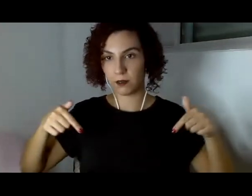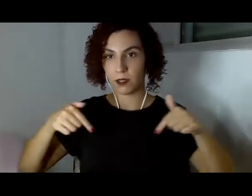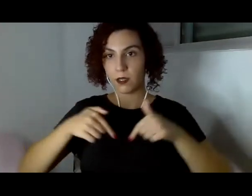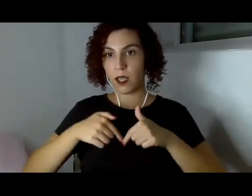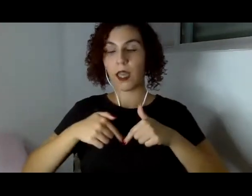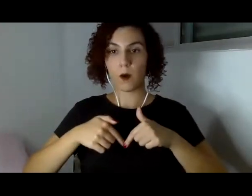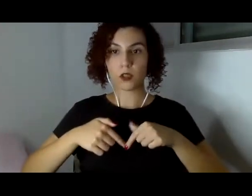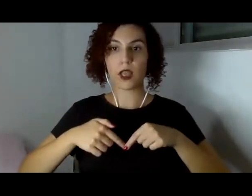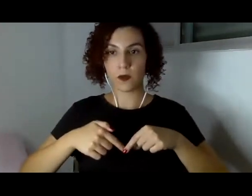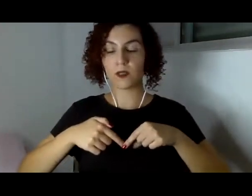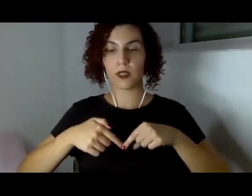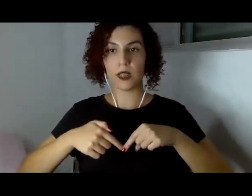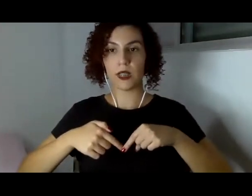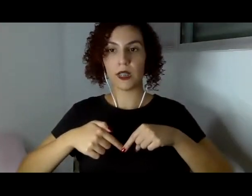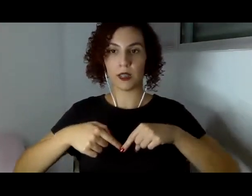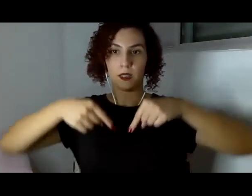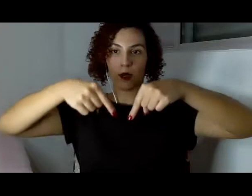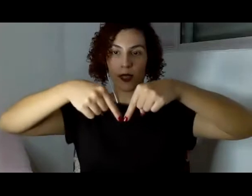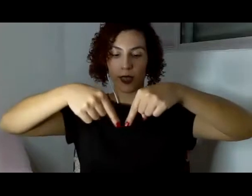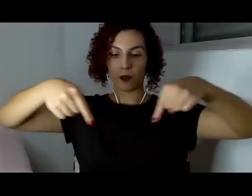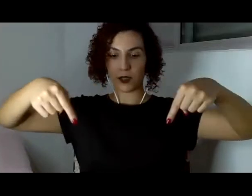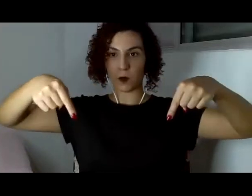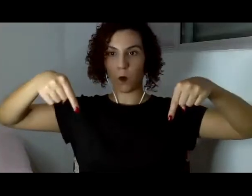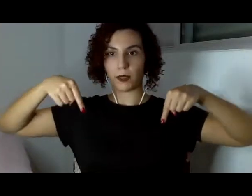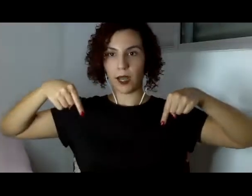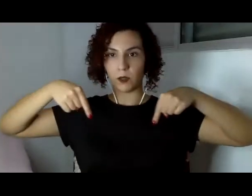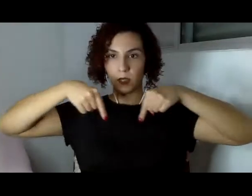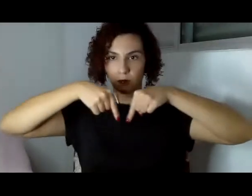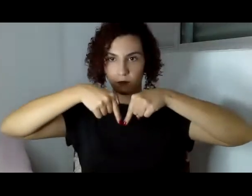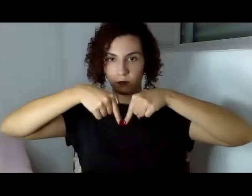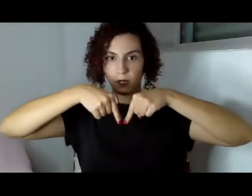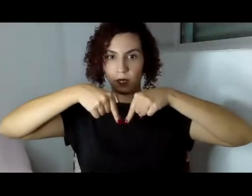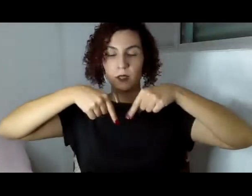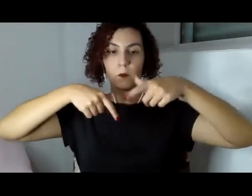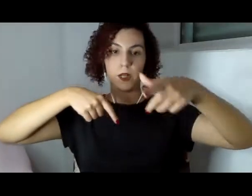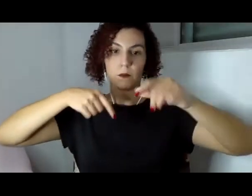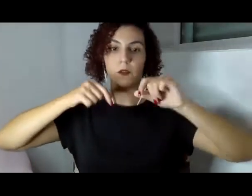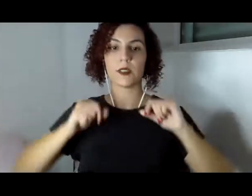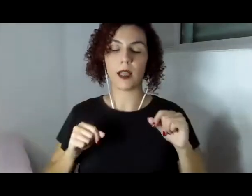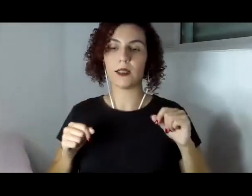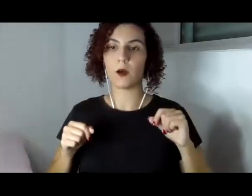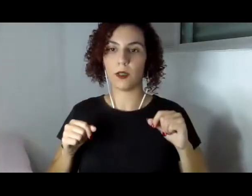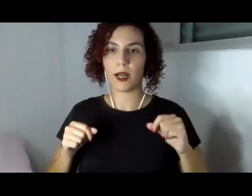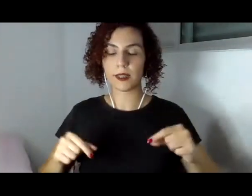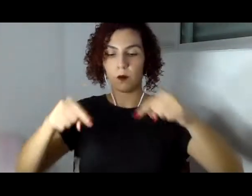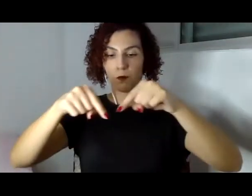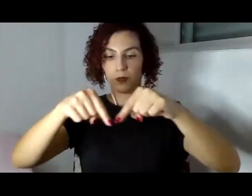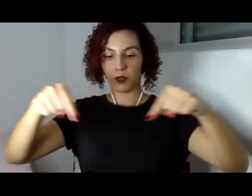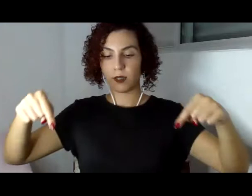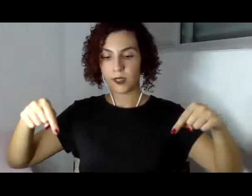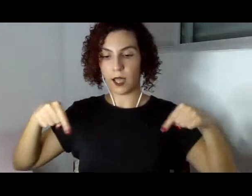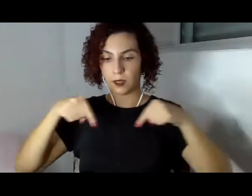sala, eu acho que às vezes facilita. Então, a sala é fazer um quadrado assim. Então, por exemplo, sala da